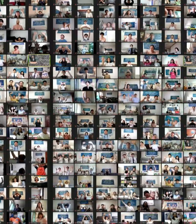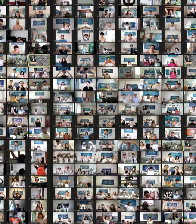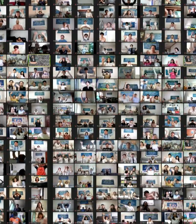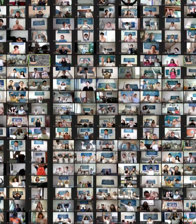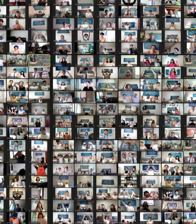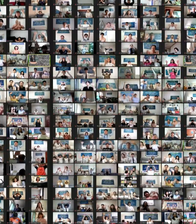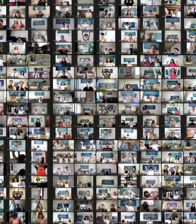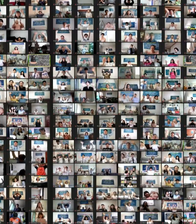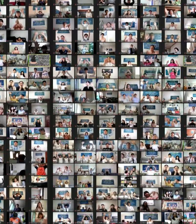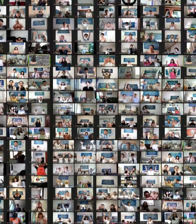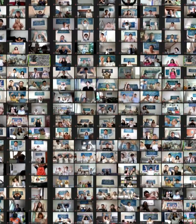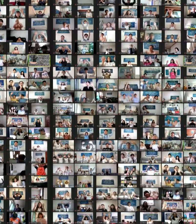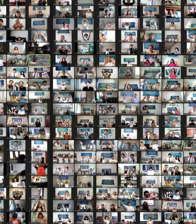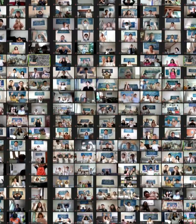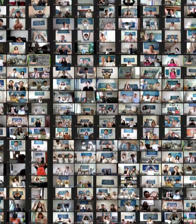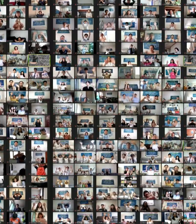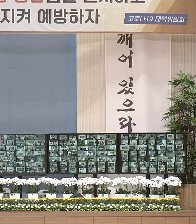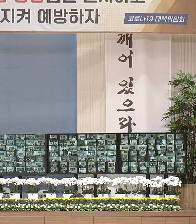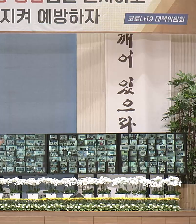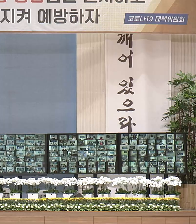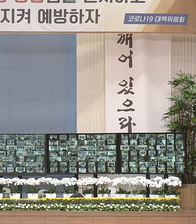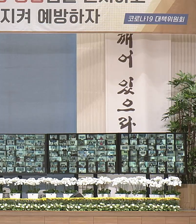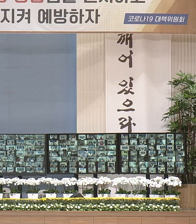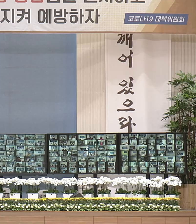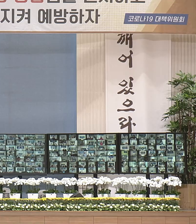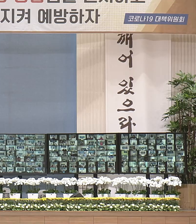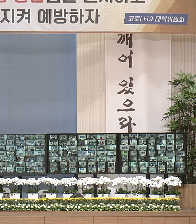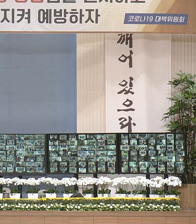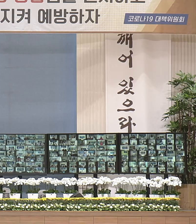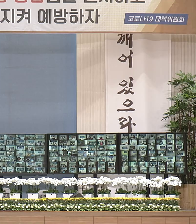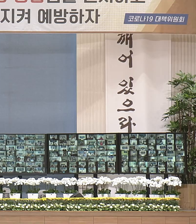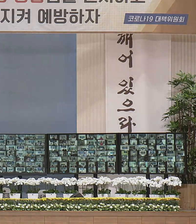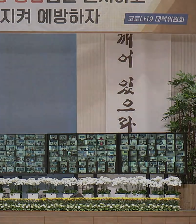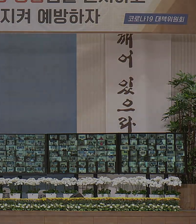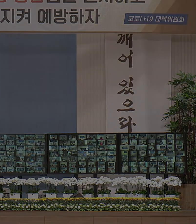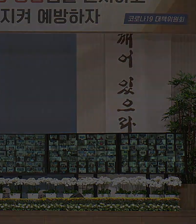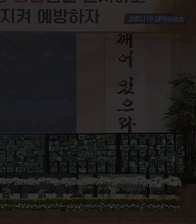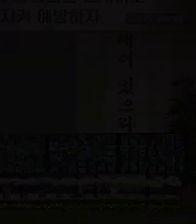사랑합니다. 감사합니다. 예, 감사합니다. 감사합니다. 감사합니다.